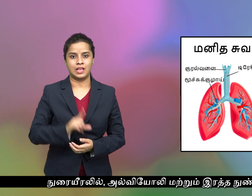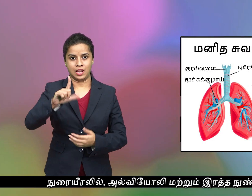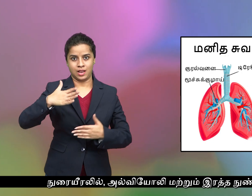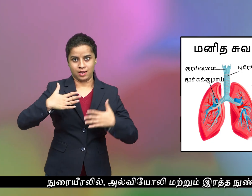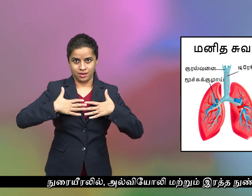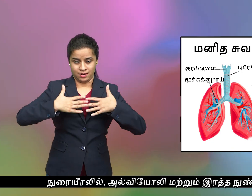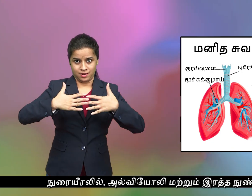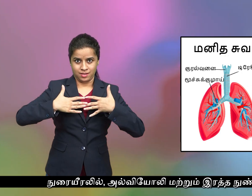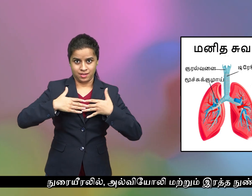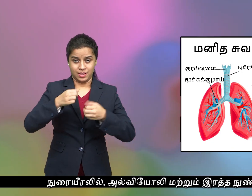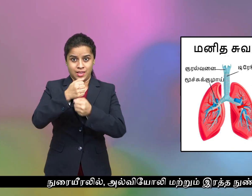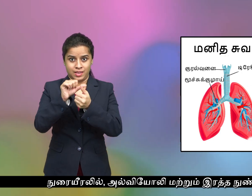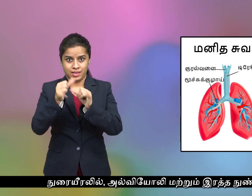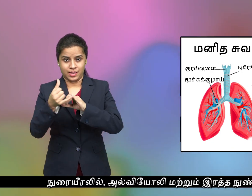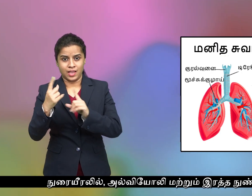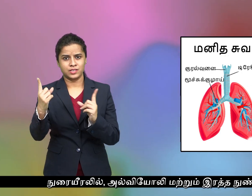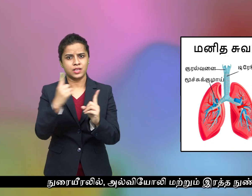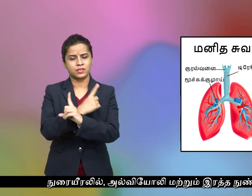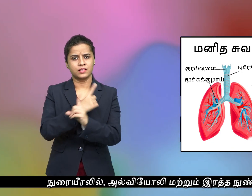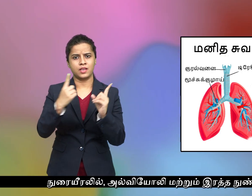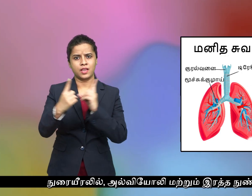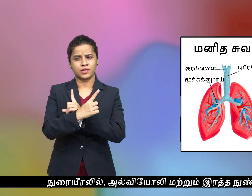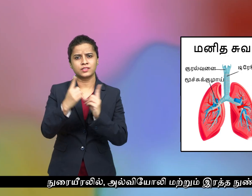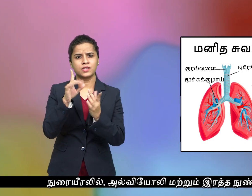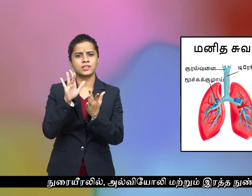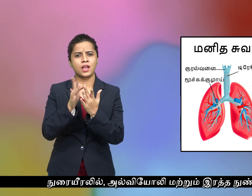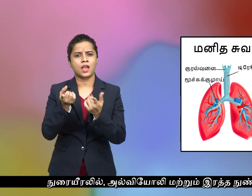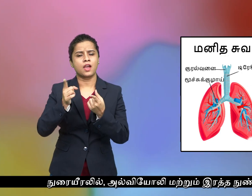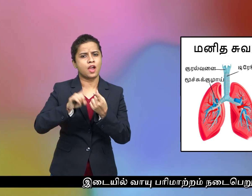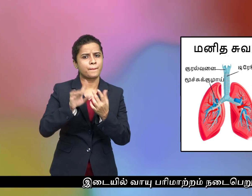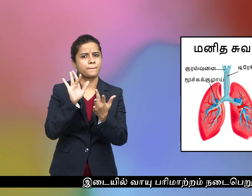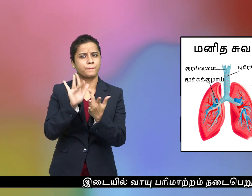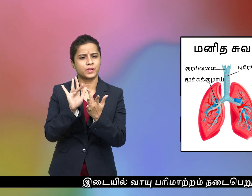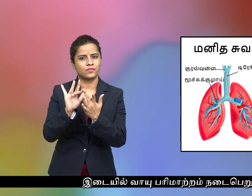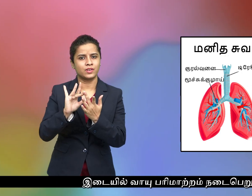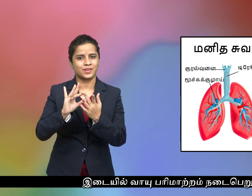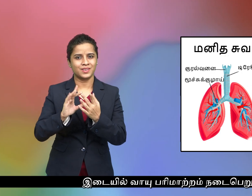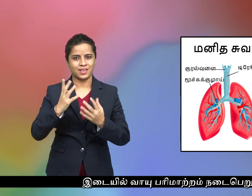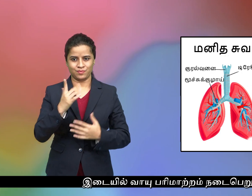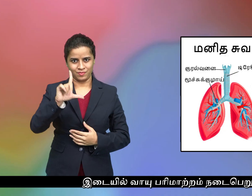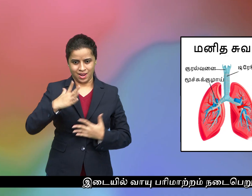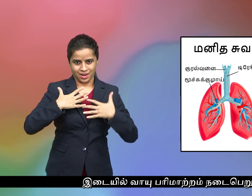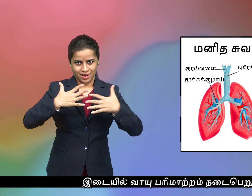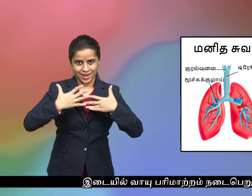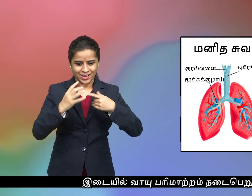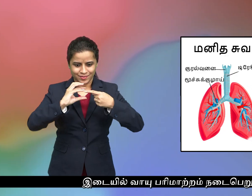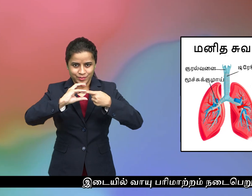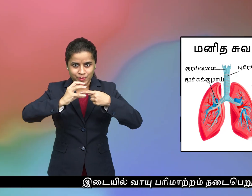நுரையீரலில் அல்வியோலி மற்றும் இரத்த நுண்குழாய்களுக்கு இடையில் வாயு பரிமாற்றம் நடைபெறுகிறது.